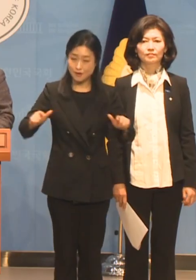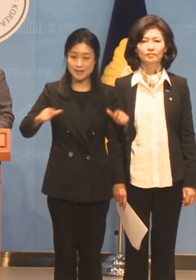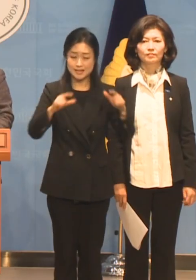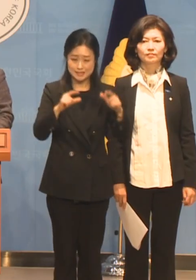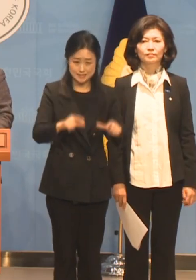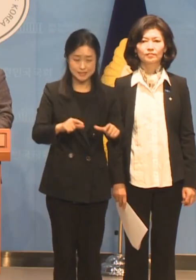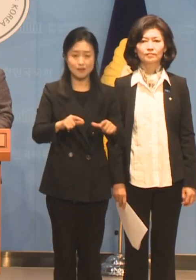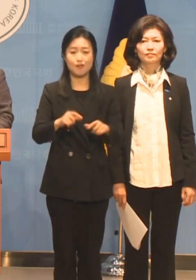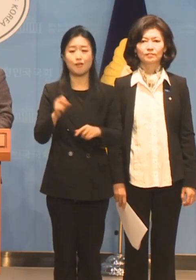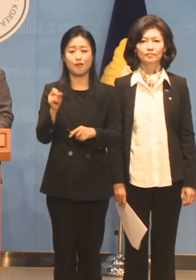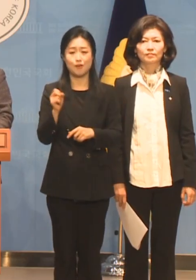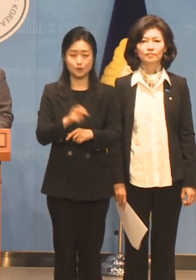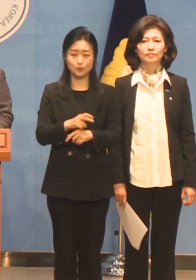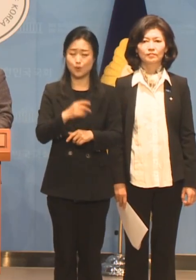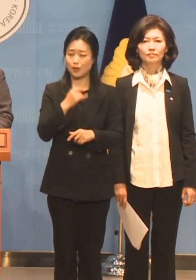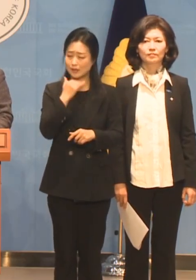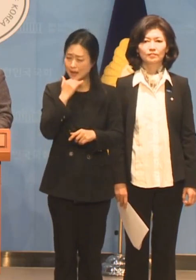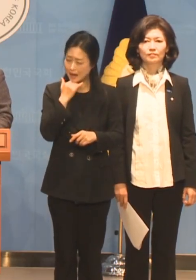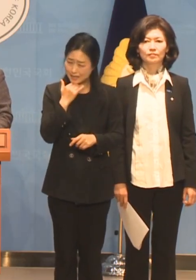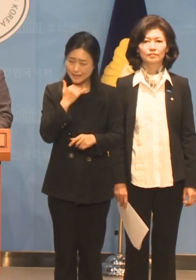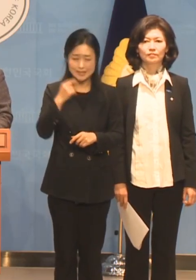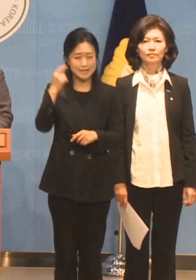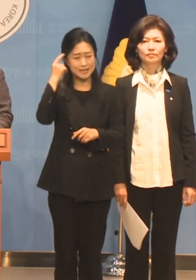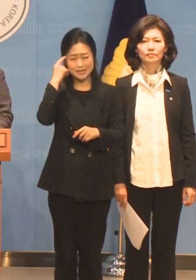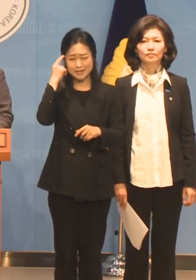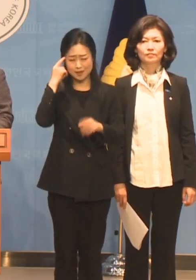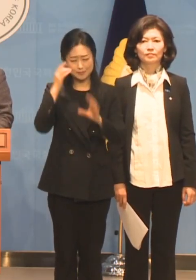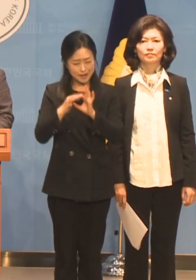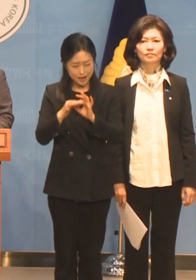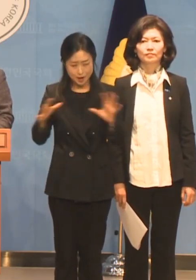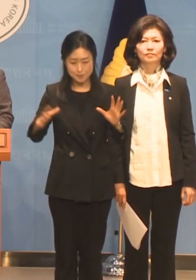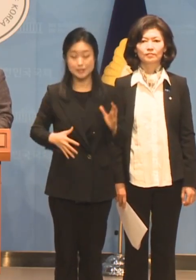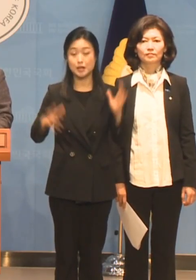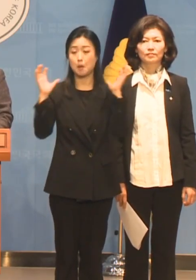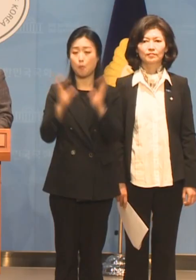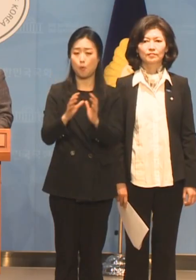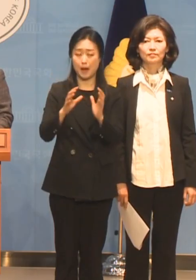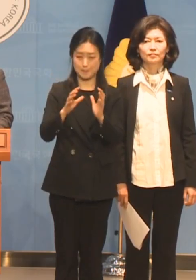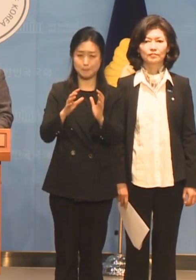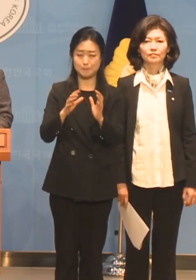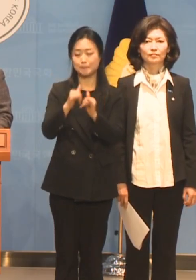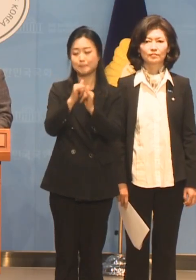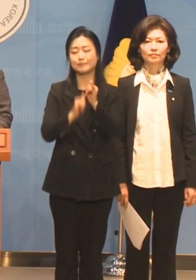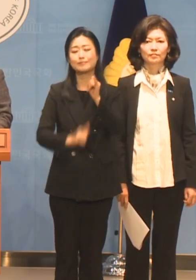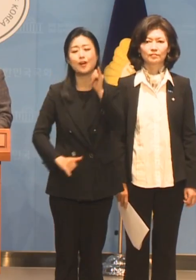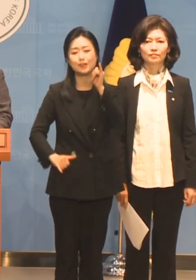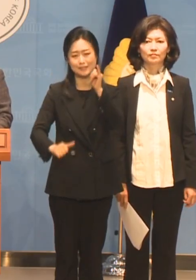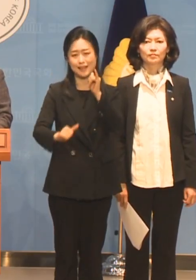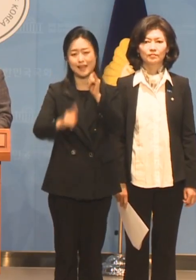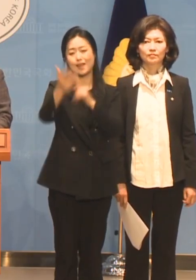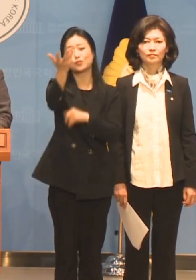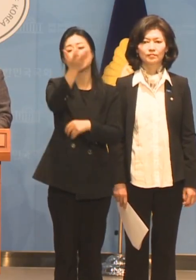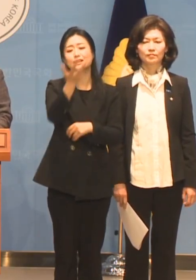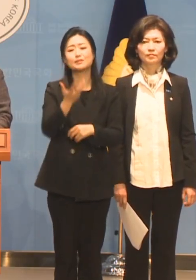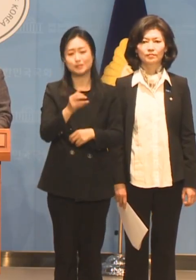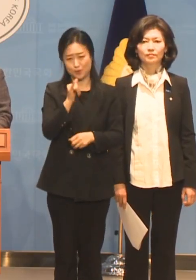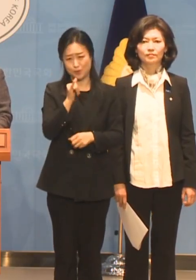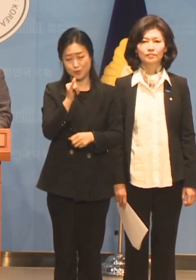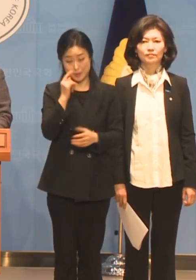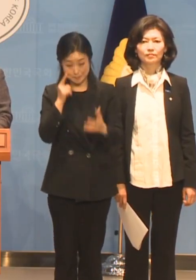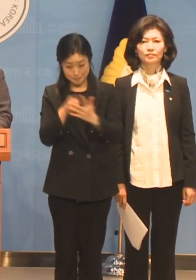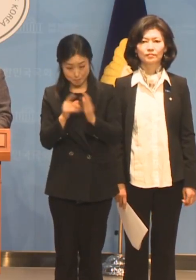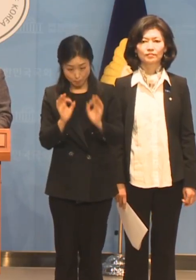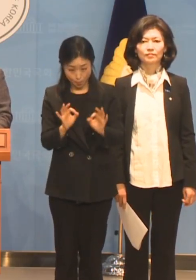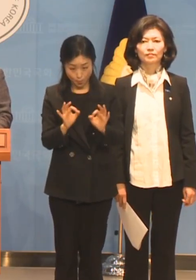계층 그리고 이념적 배경에서 전개된 복합적인 역사적 흐름입니다. 따라서